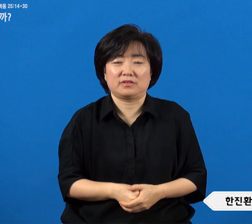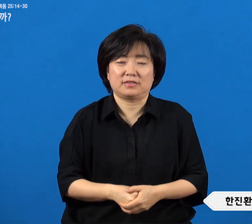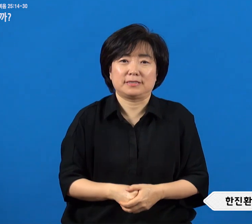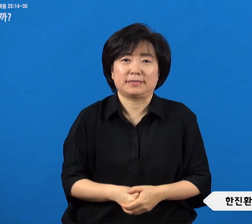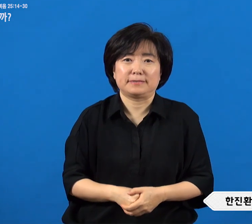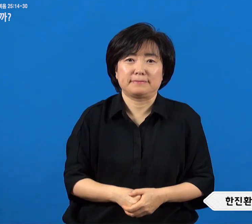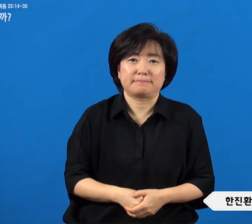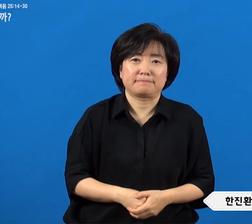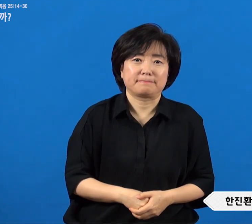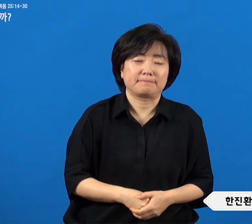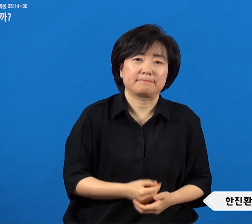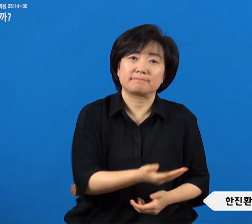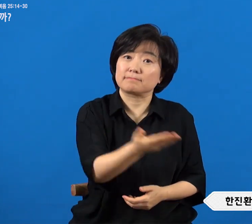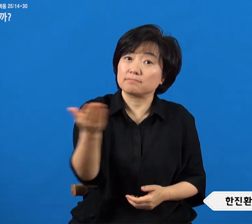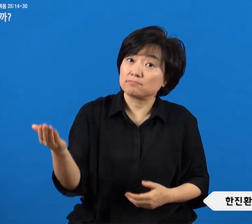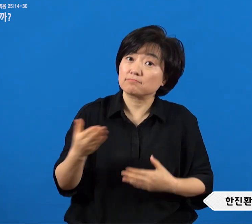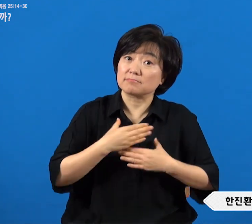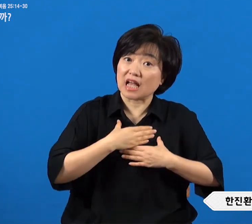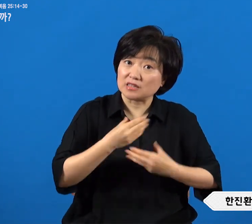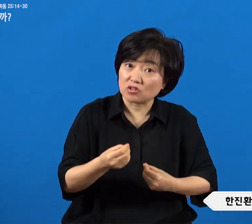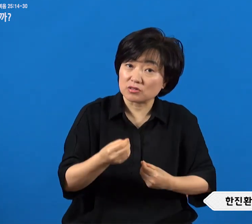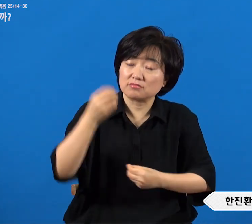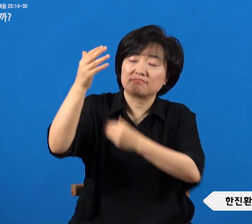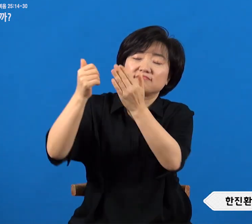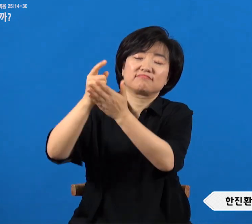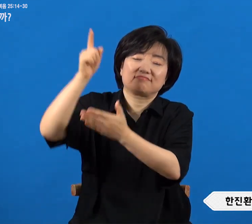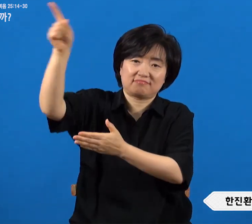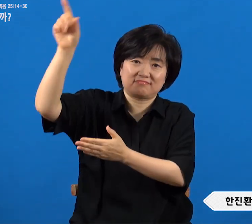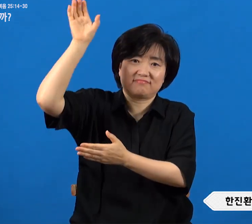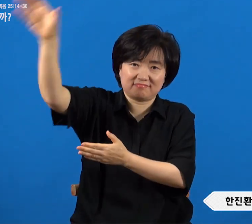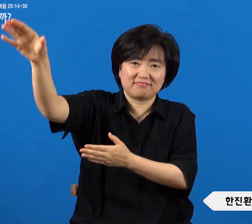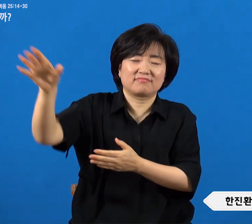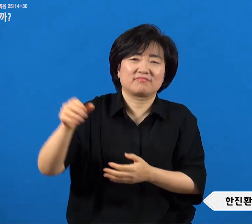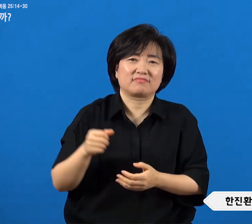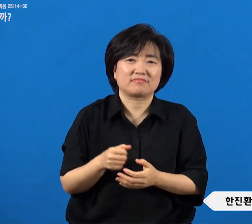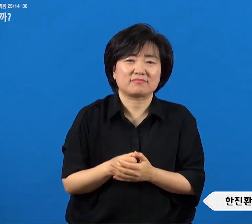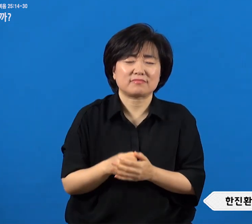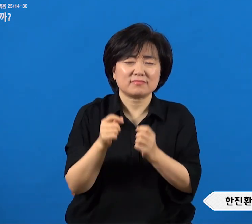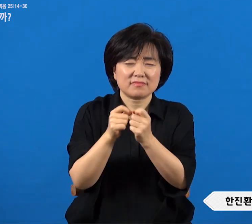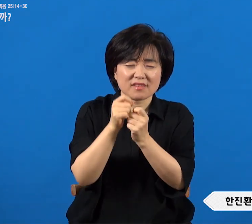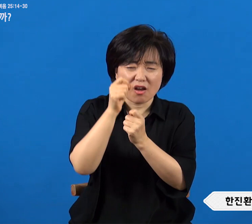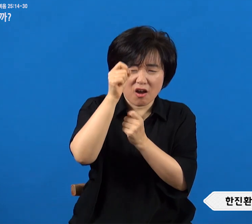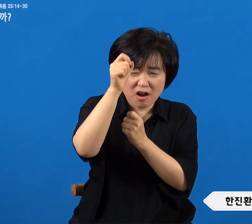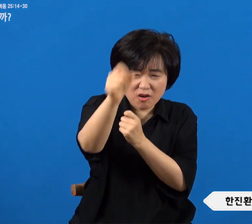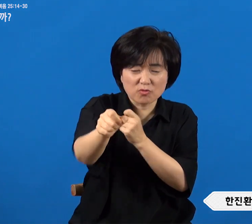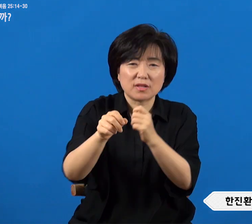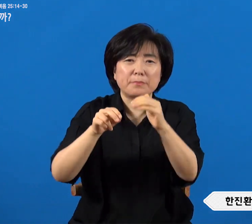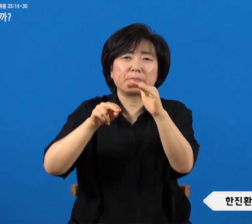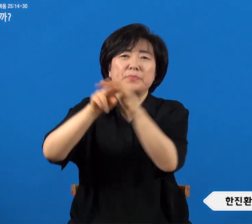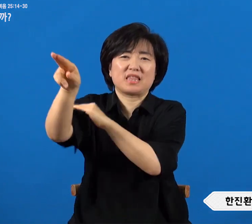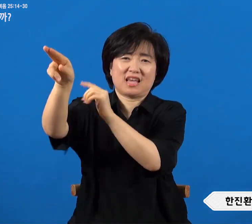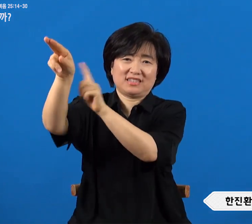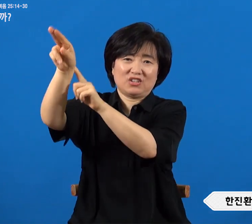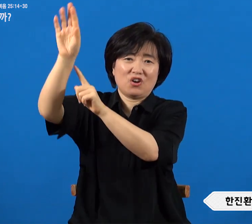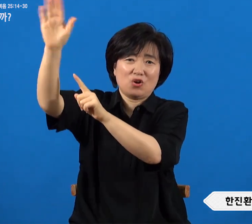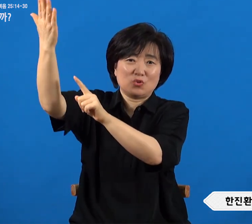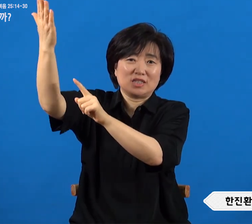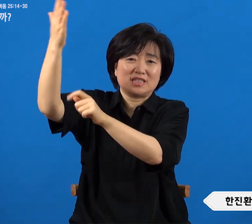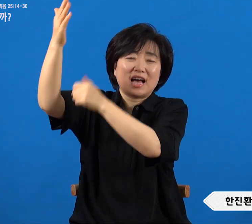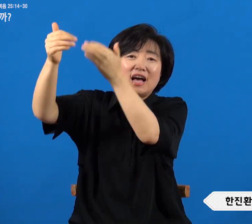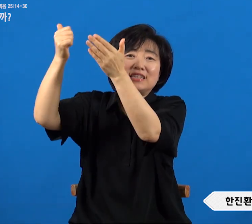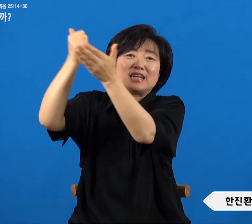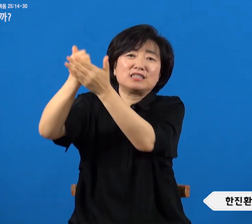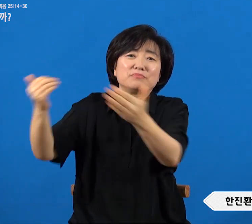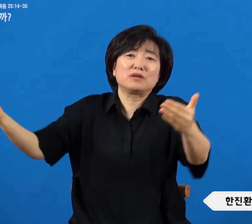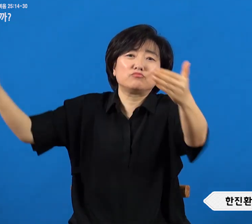여러분, 우리의 안전은 하나님께 있습니다. 영원한 피난처 되시는 하나님의